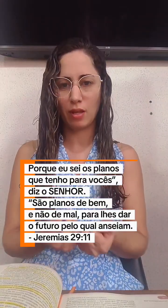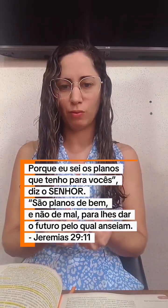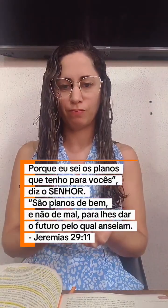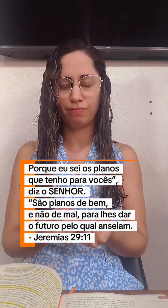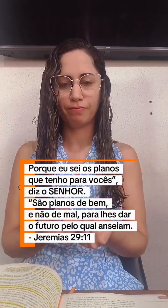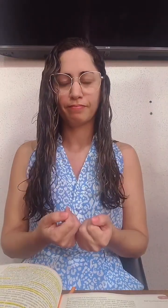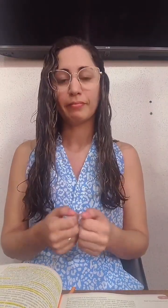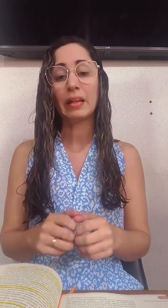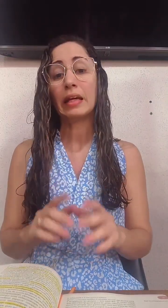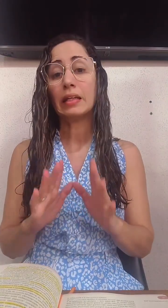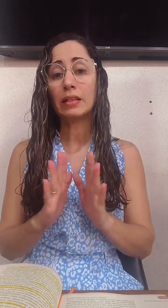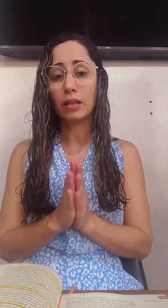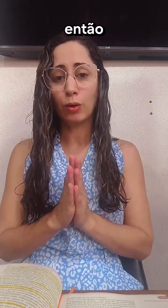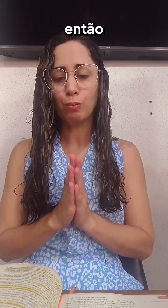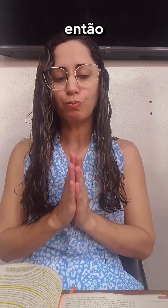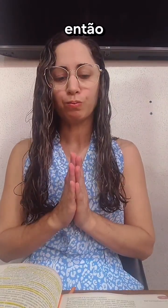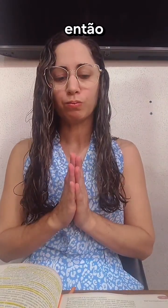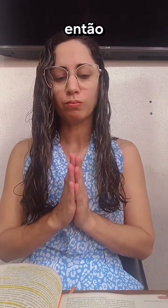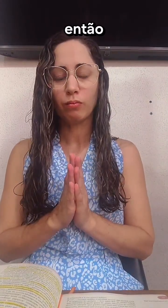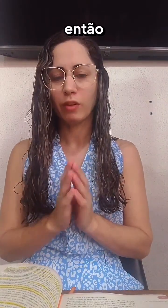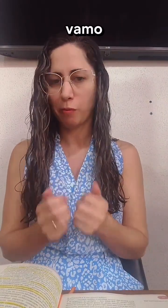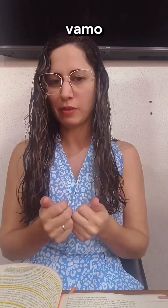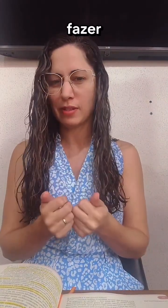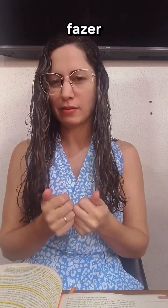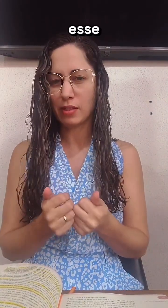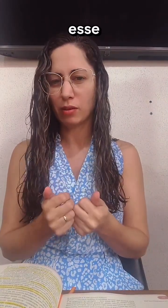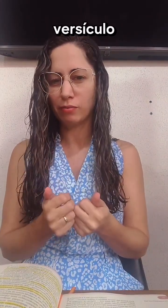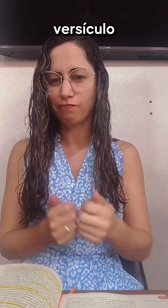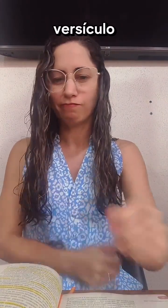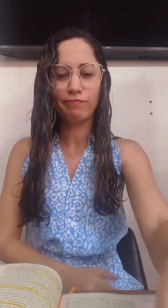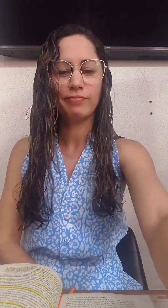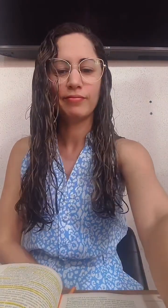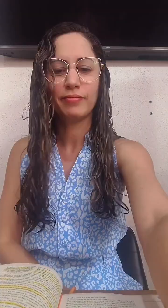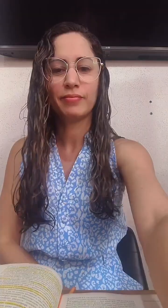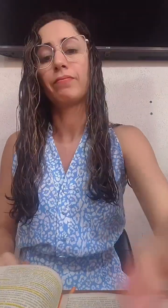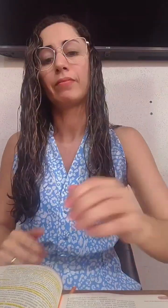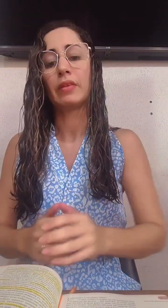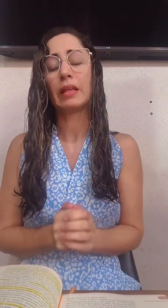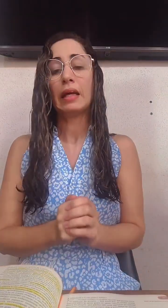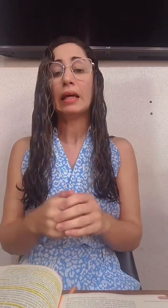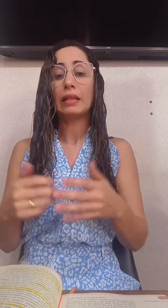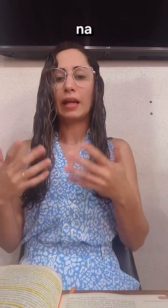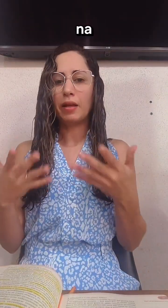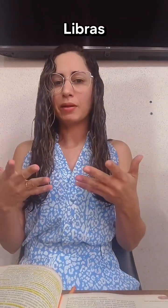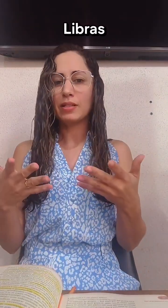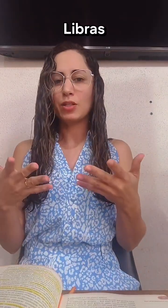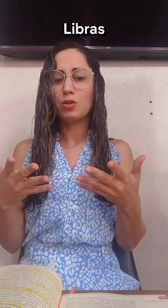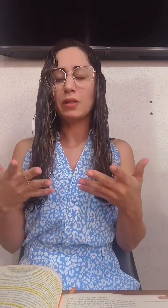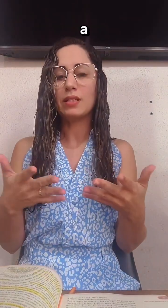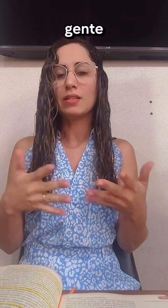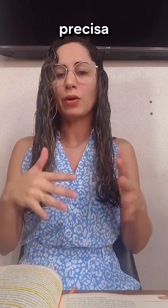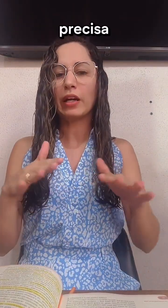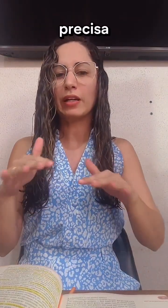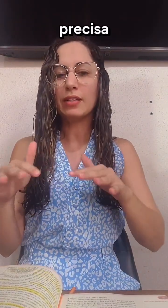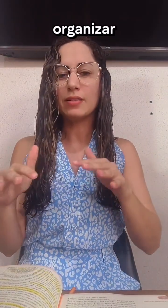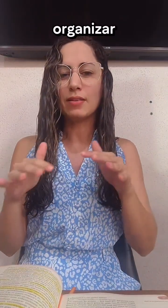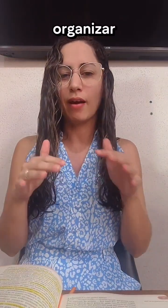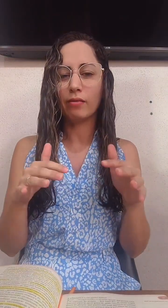anseio. Então, vamos fazer esse versículo? Na Libras, a gente precisa organizar